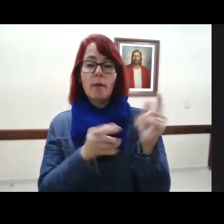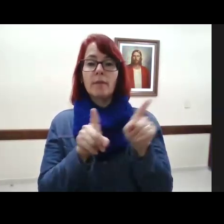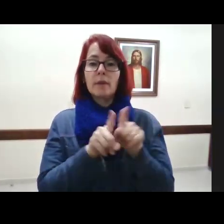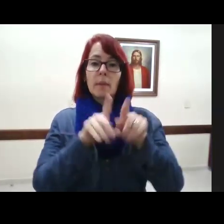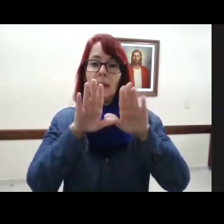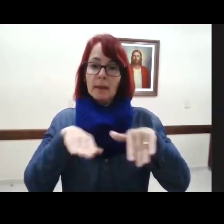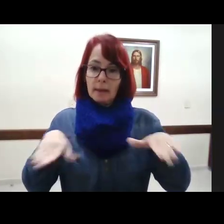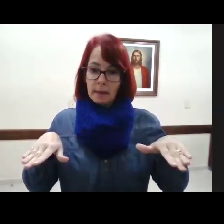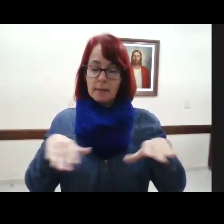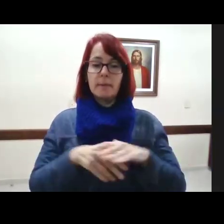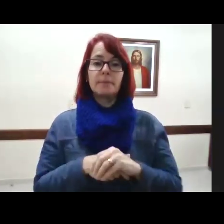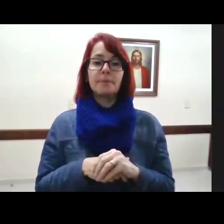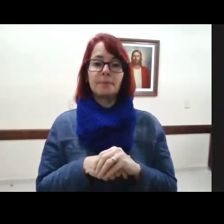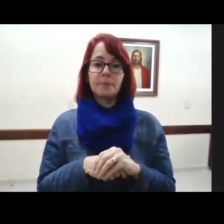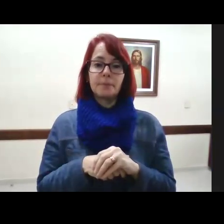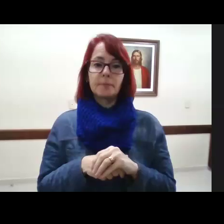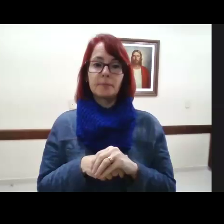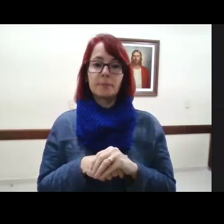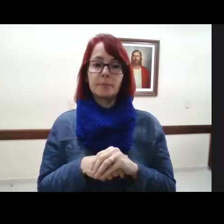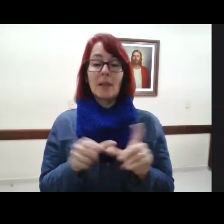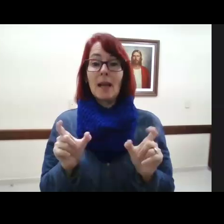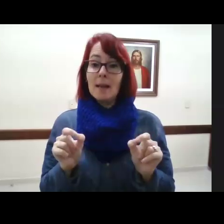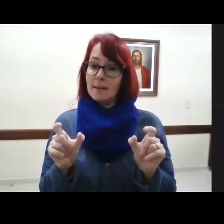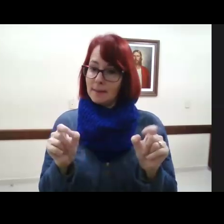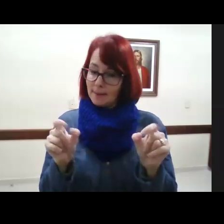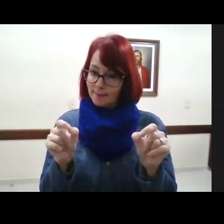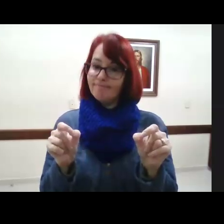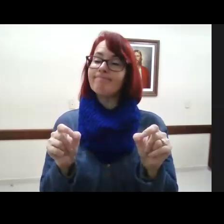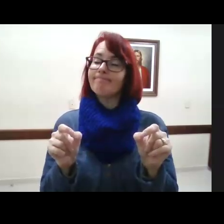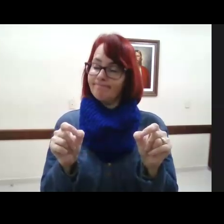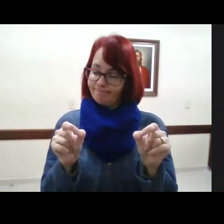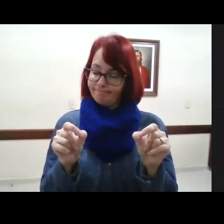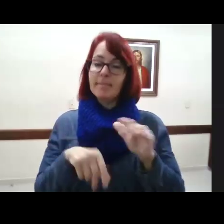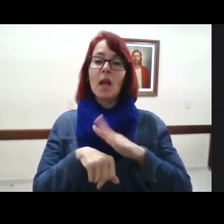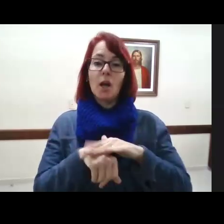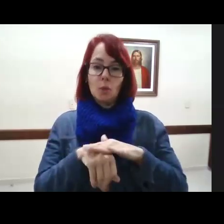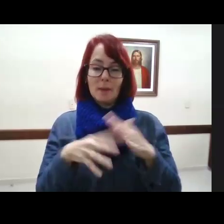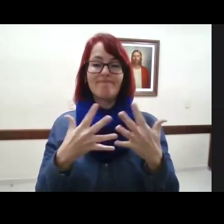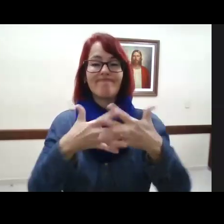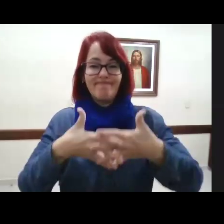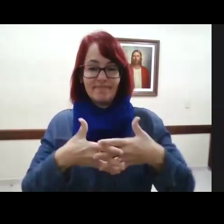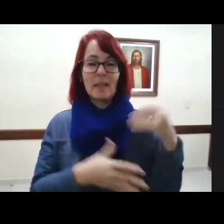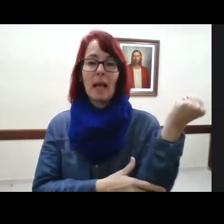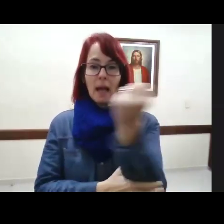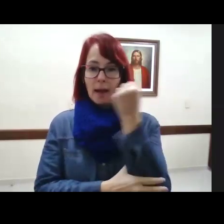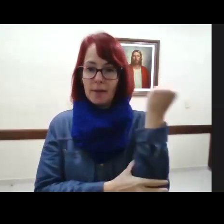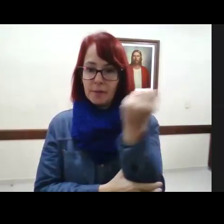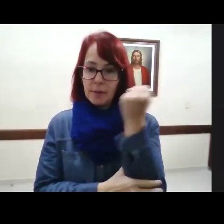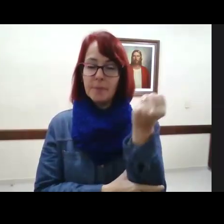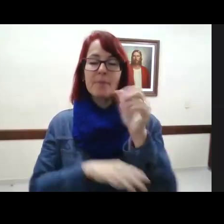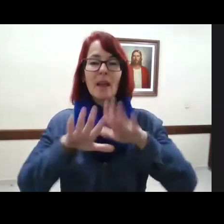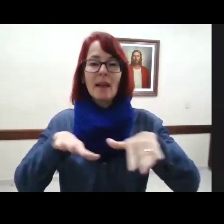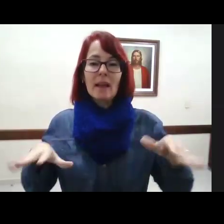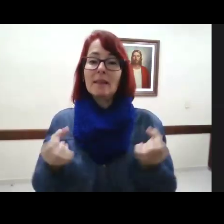crianças. E o câncer é uma doença de alta complexidade. Então, o número de